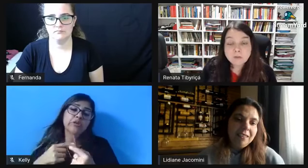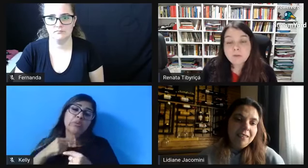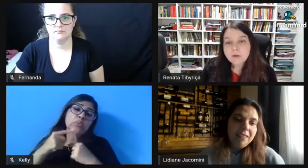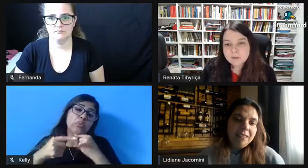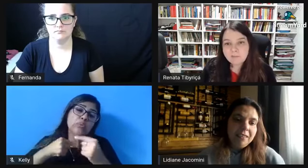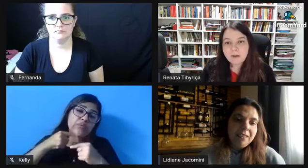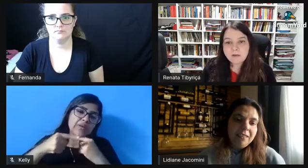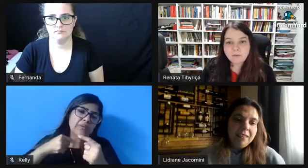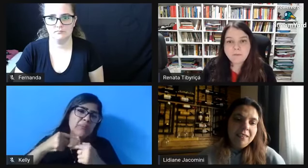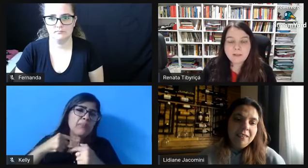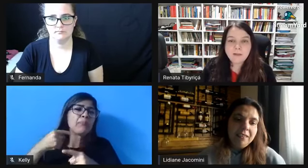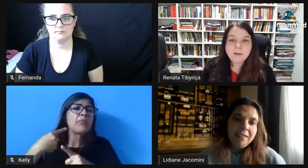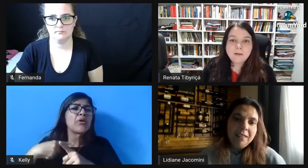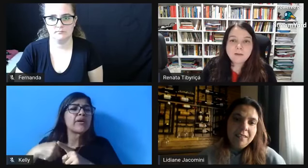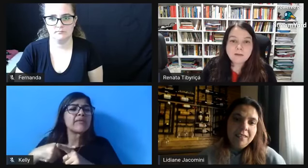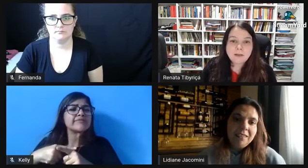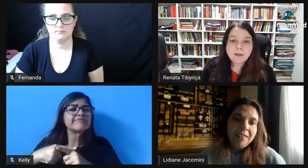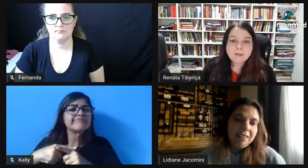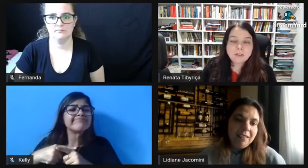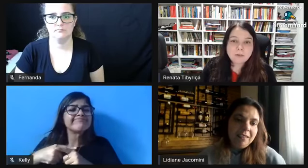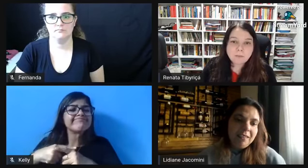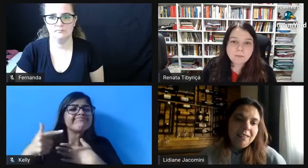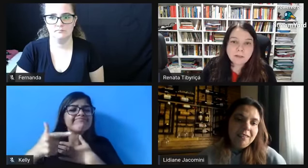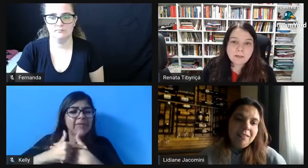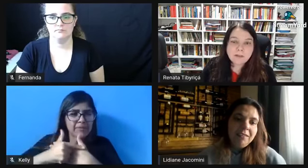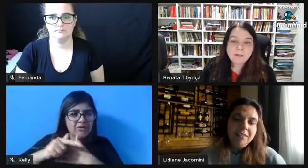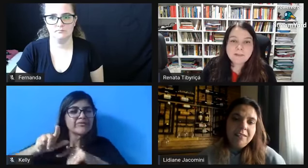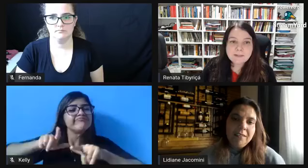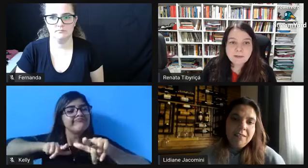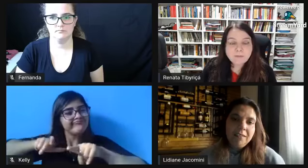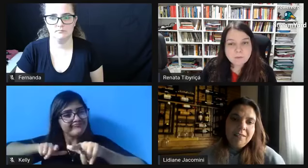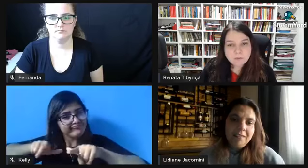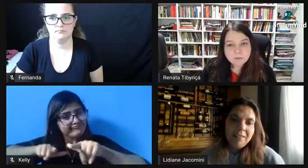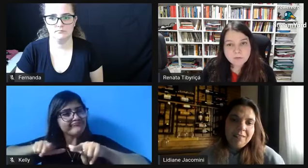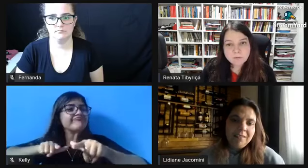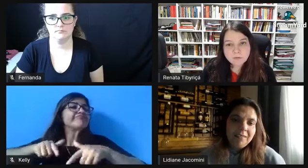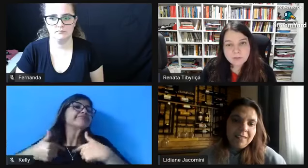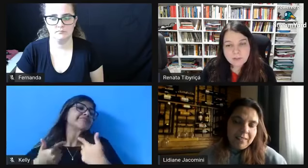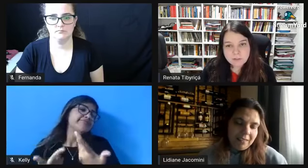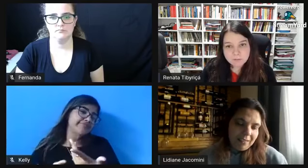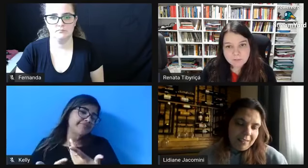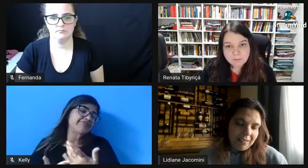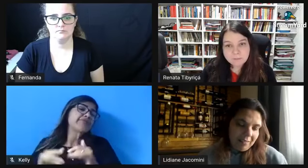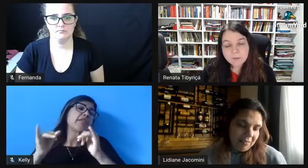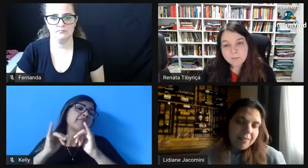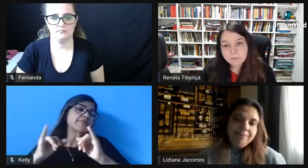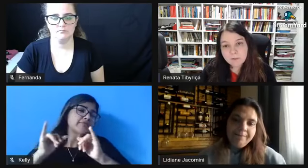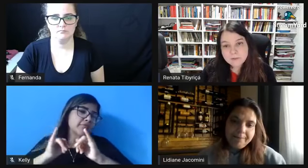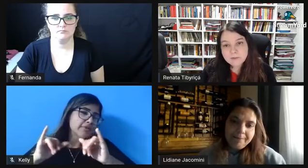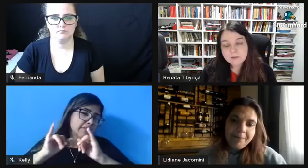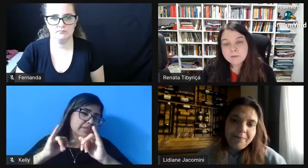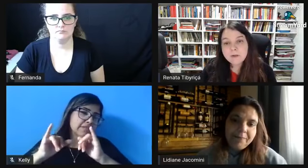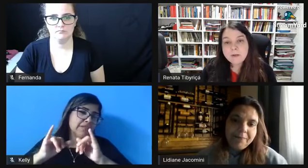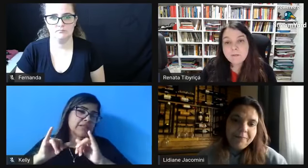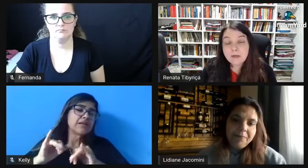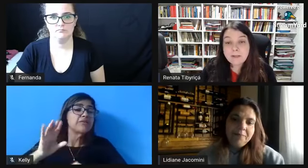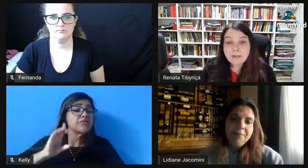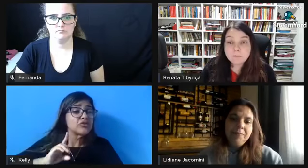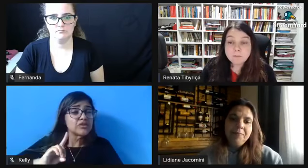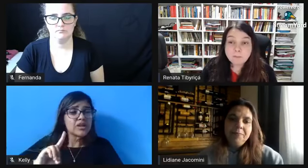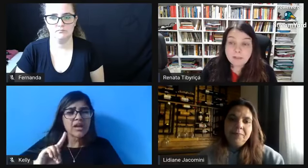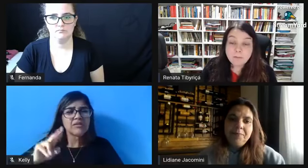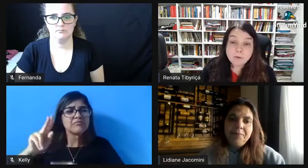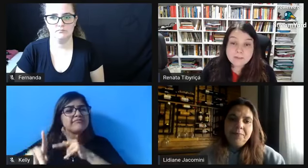faz parte do nosso trabalho também, né? A gente poder trazer informações sobre os direitos para a população,